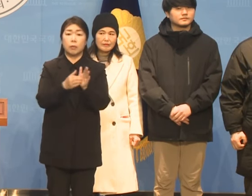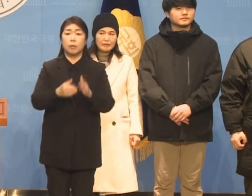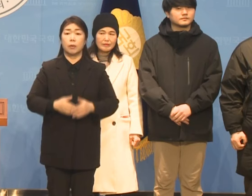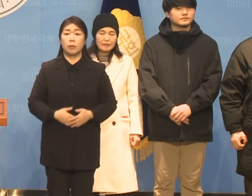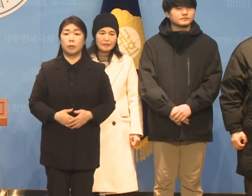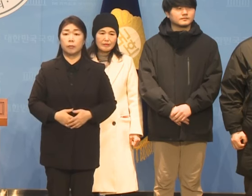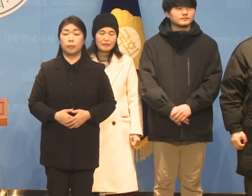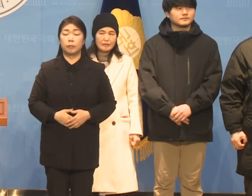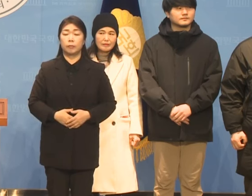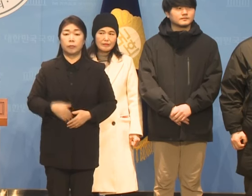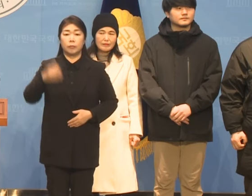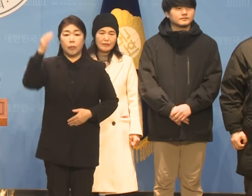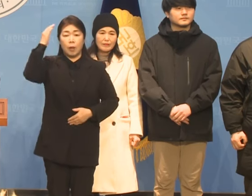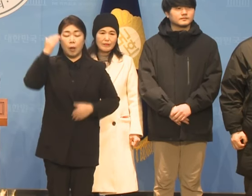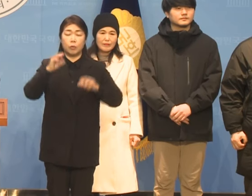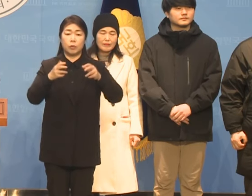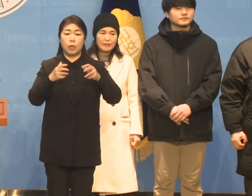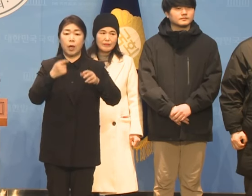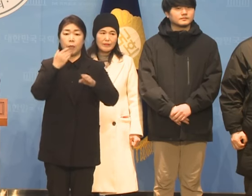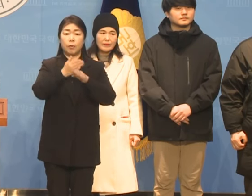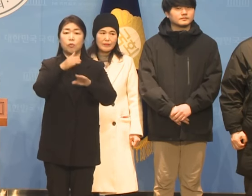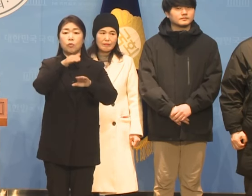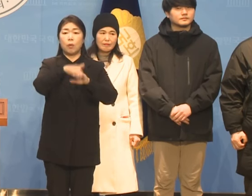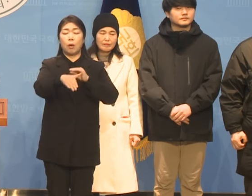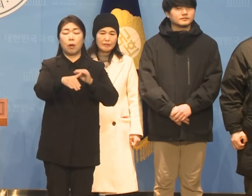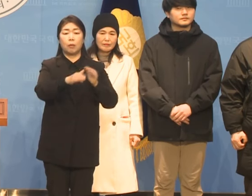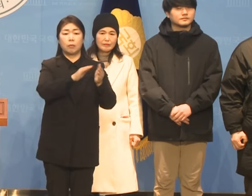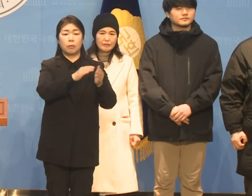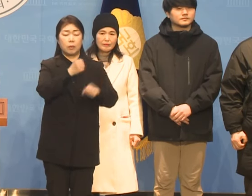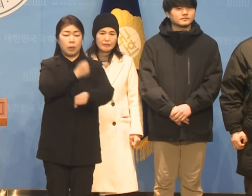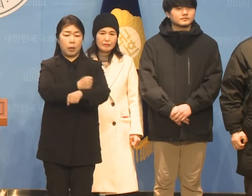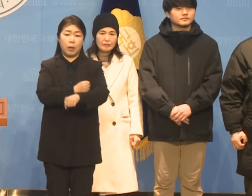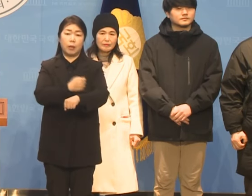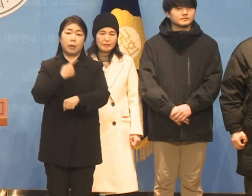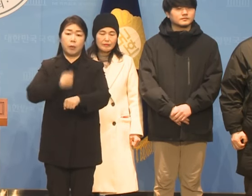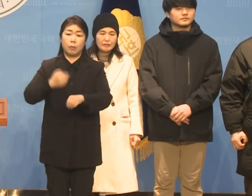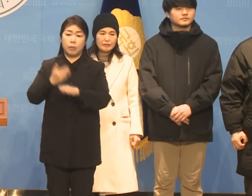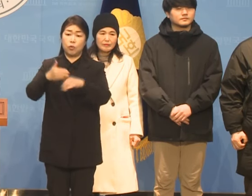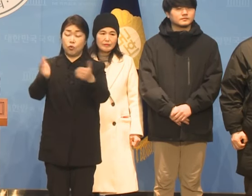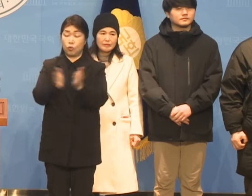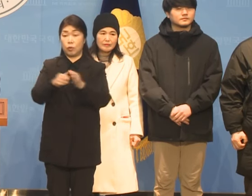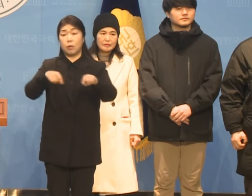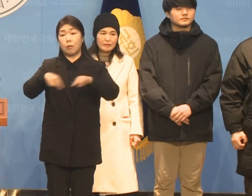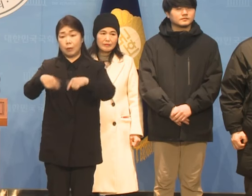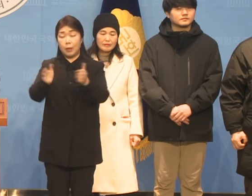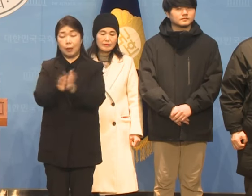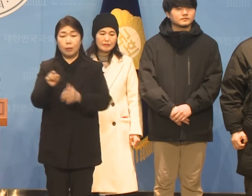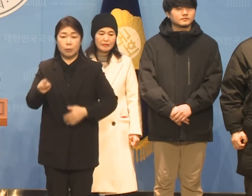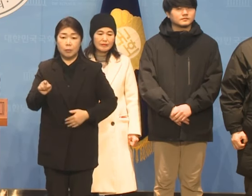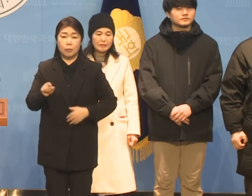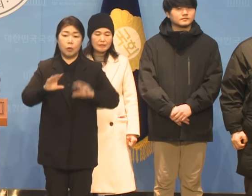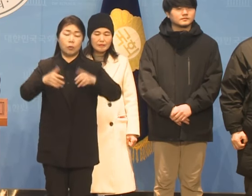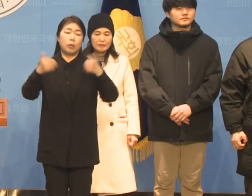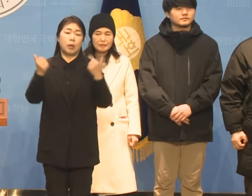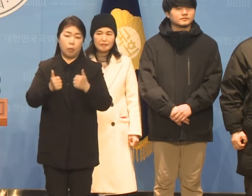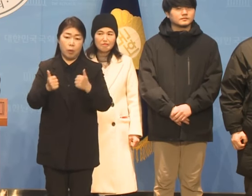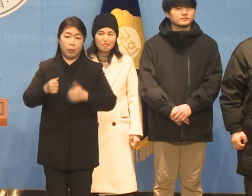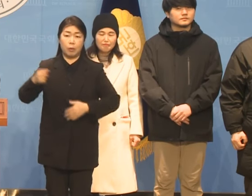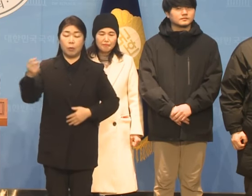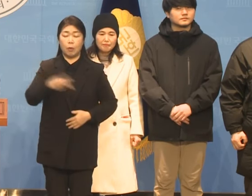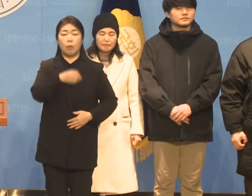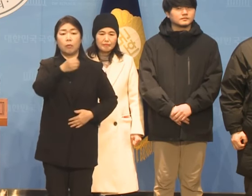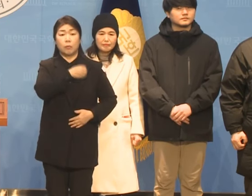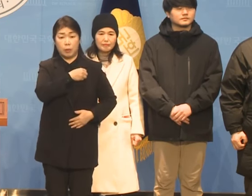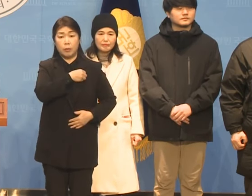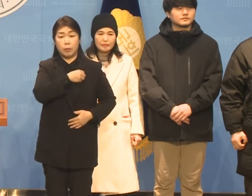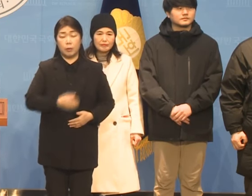우리나라의 민주화를 이룩하는 데 결정적인 기여를 한 자랑스러운 민주정당 국회의원과 당원들이